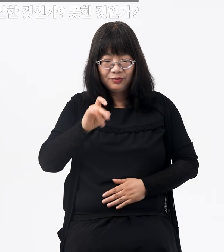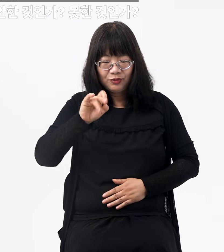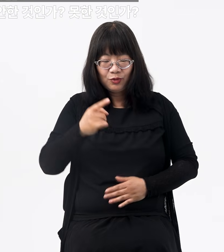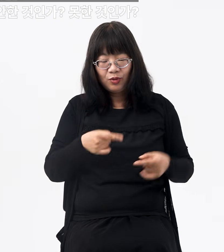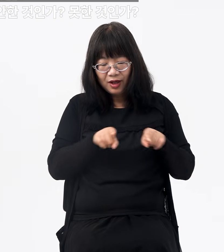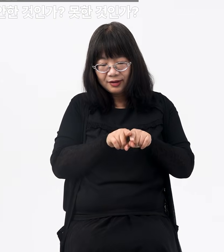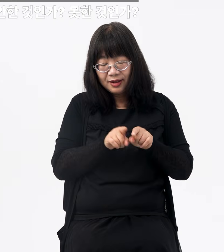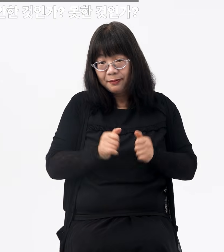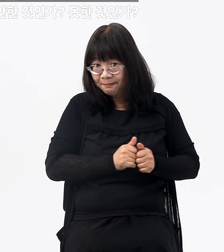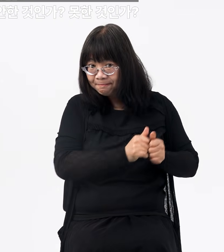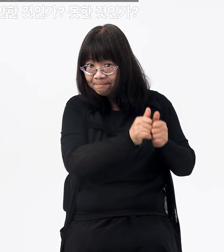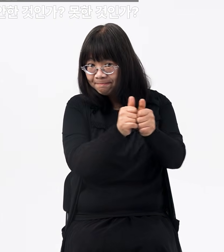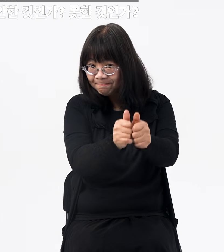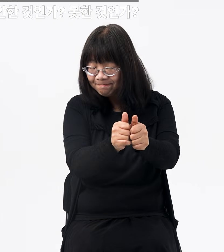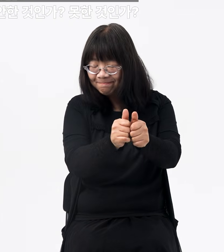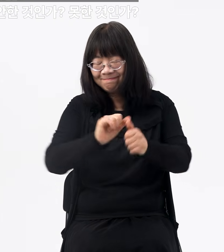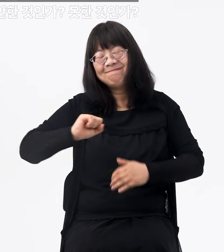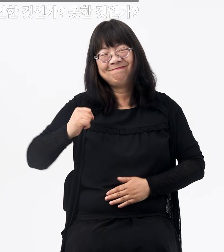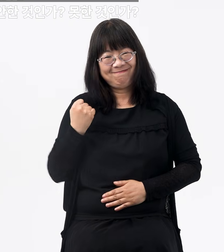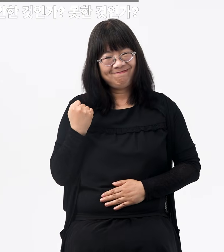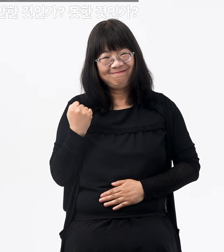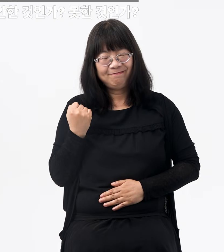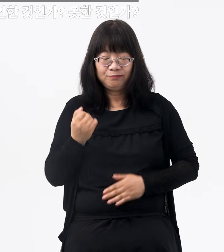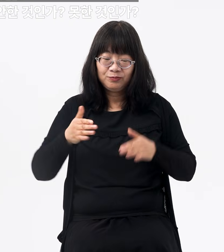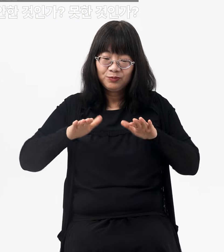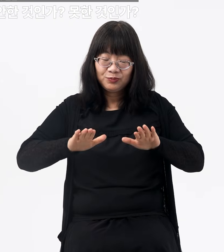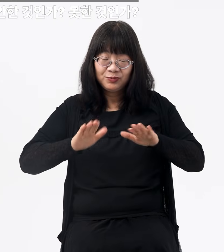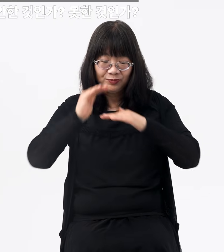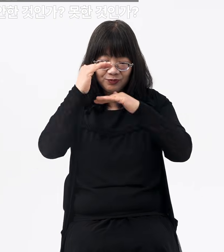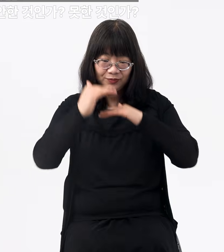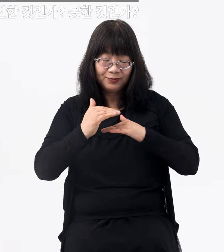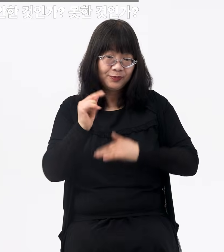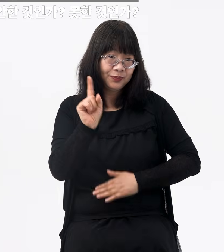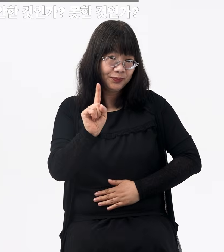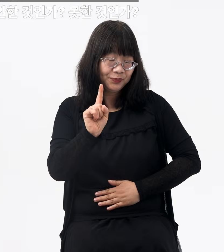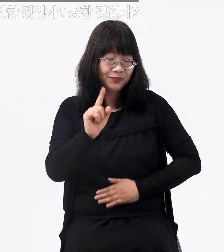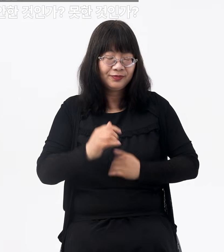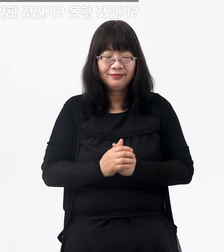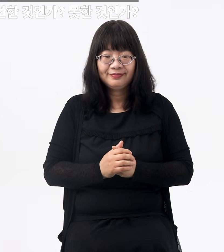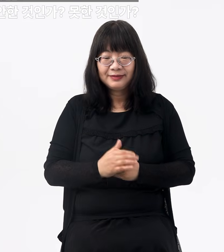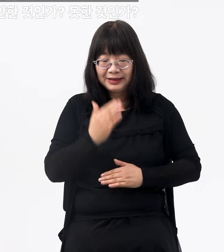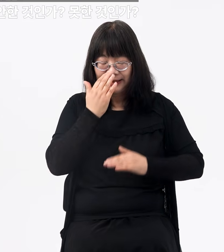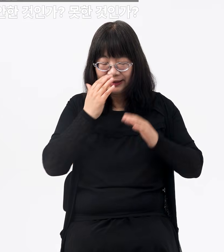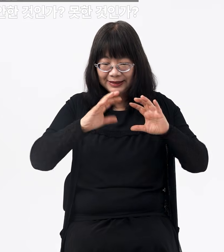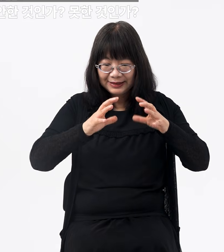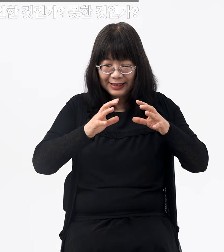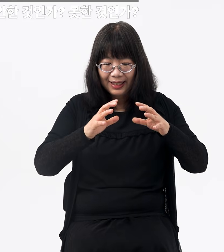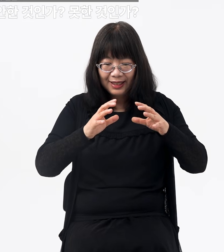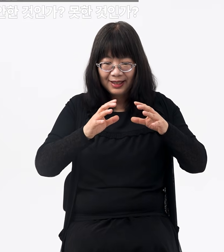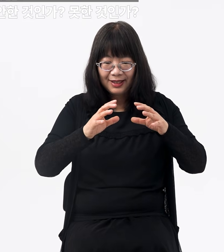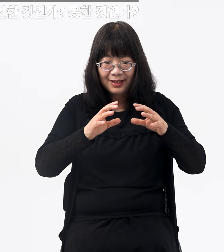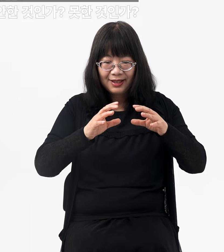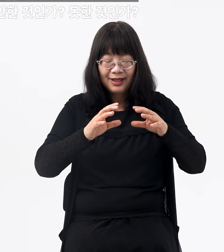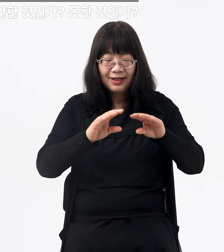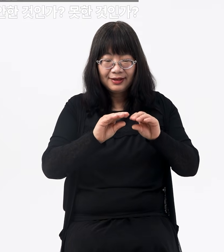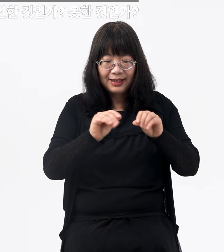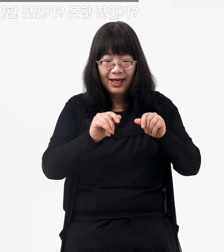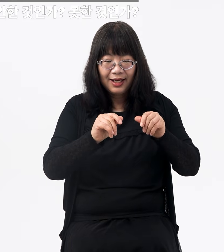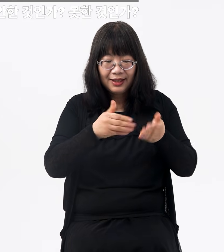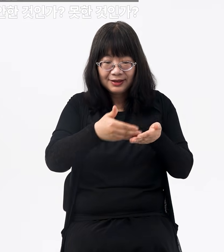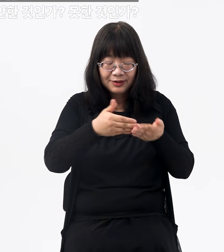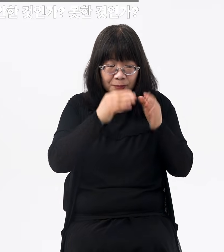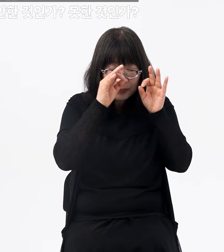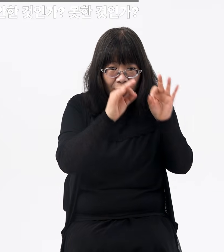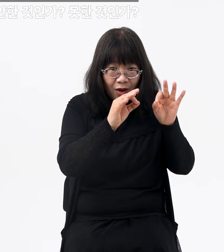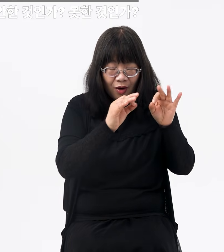합력하여 순종을 하죠. 자, 오늘은 그 이스라엘 지도를 이렇게 놓고 보면